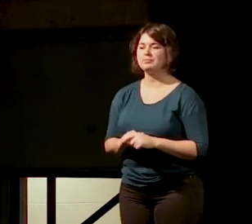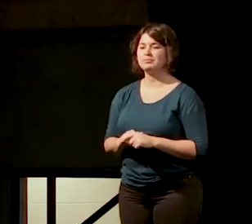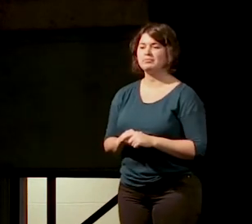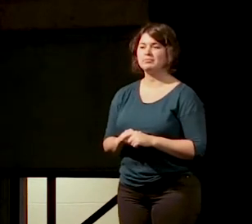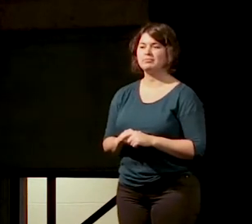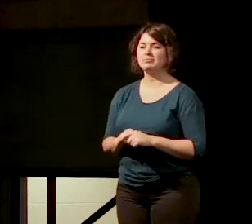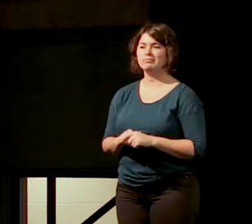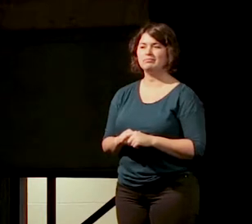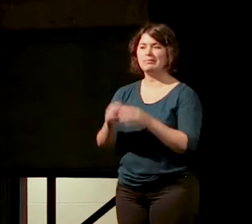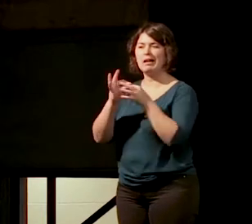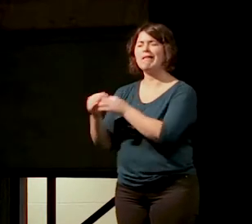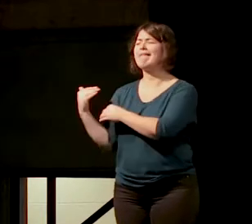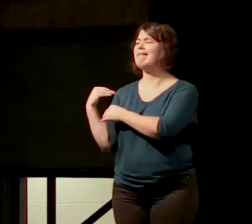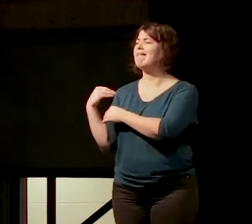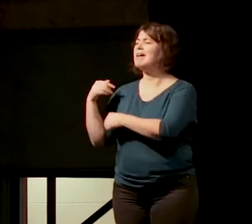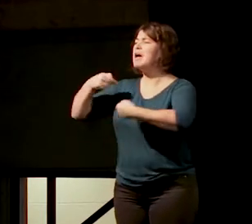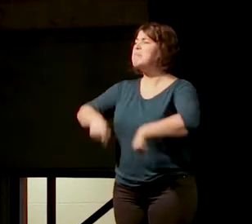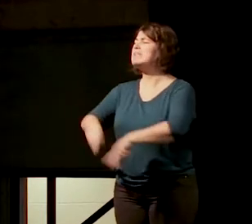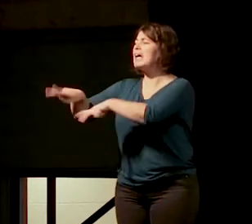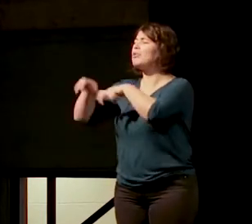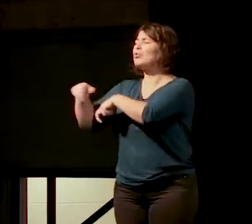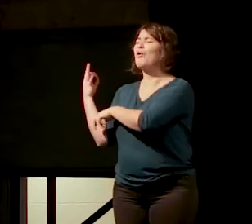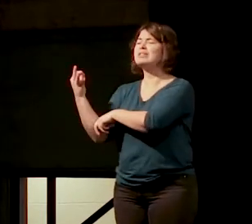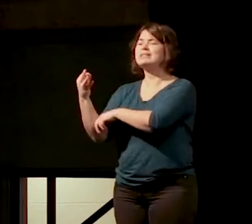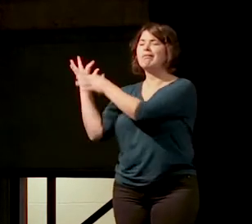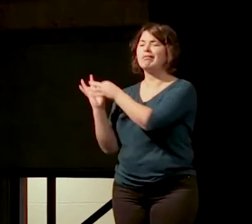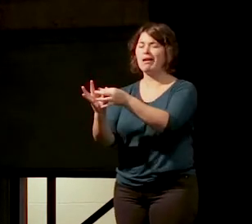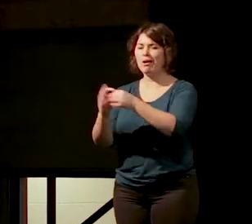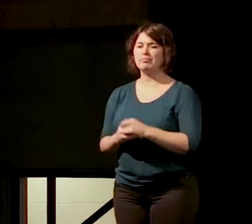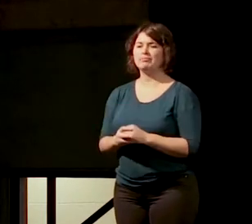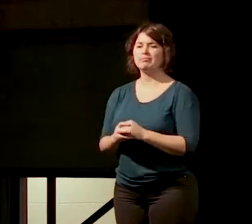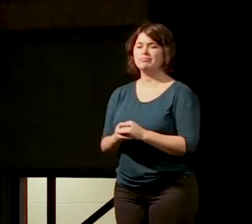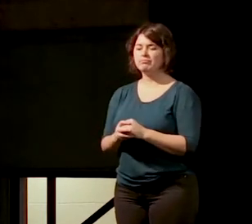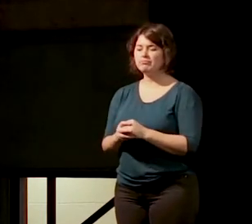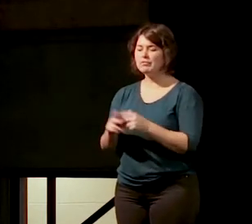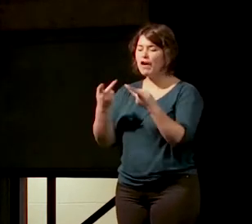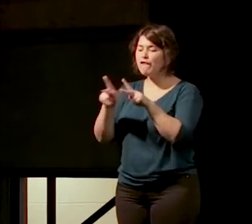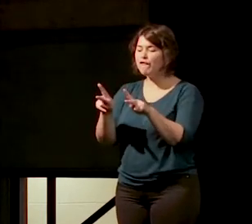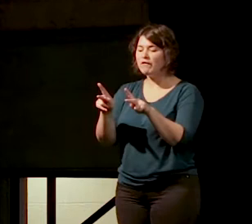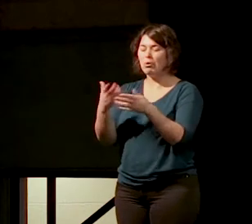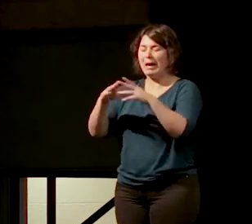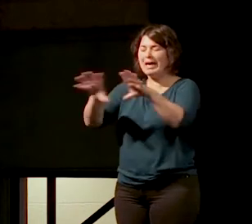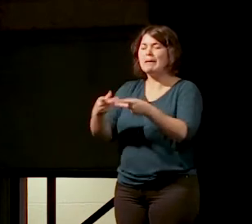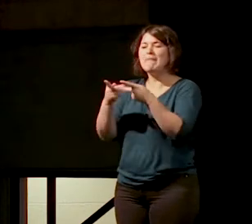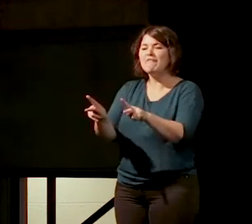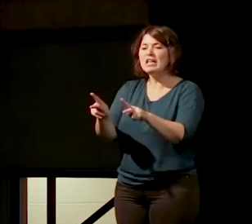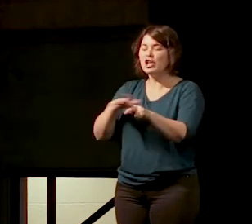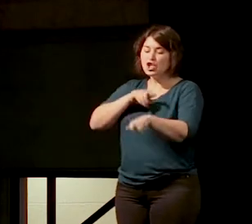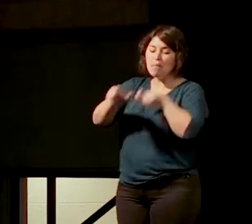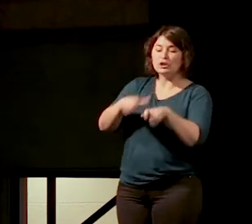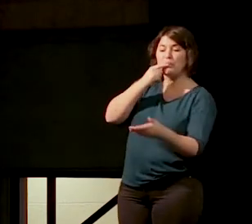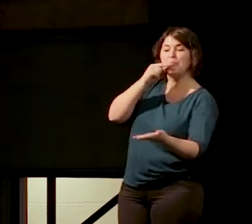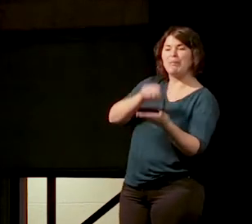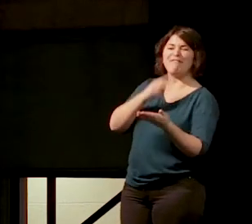clin d'œil aux propos récents du ministre de l'Agriculture, je dirais que dans l'équipe municipale, il y en a qui